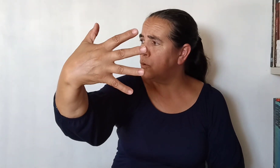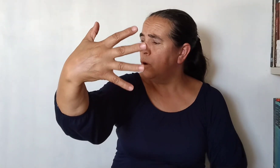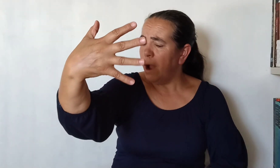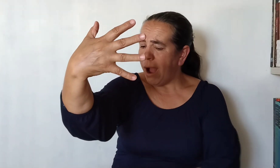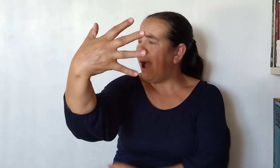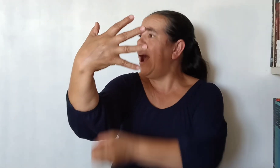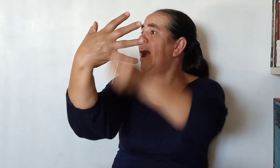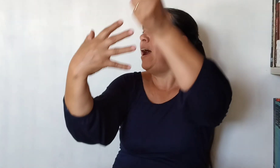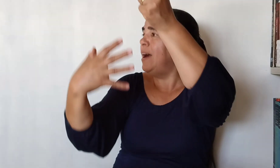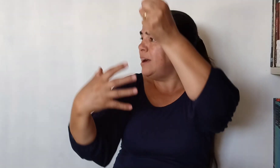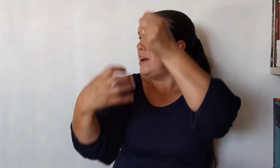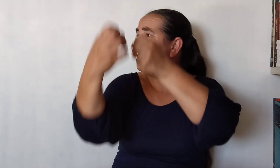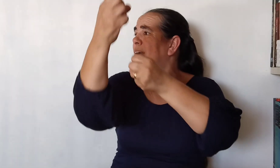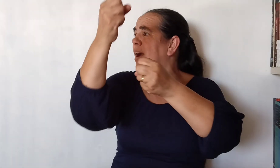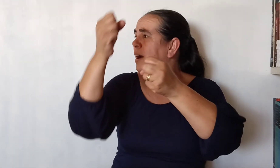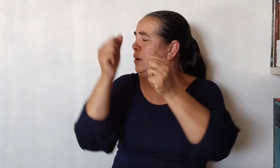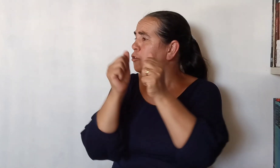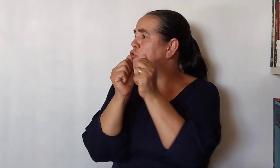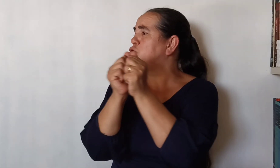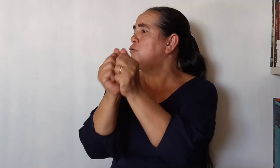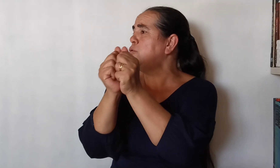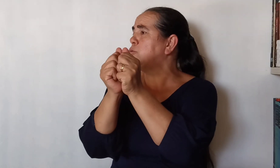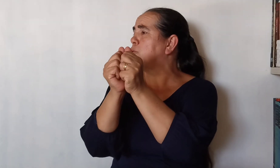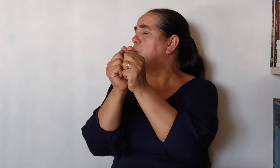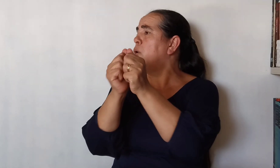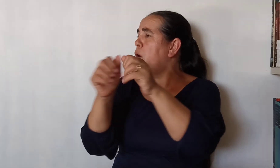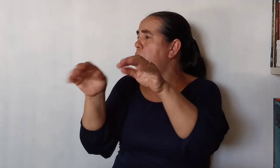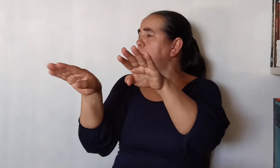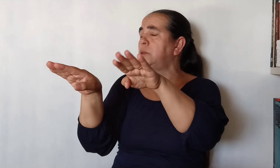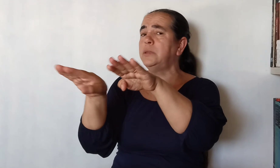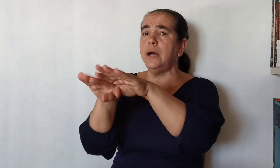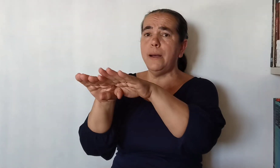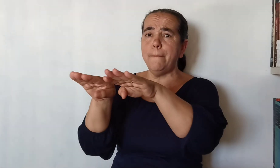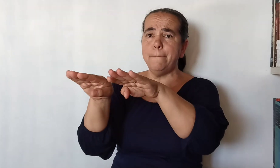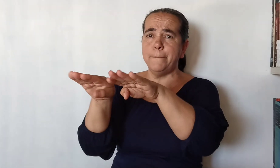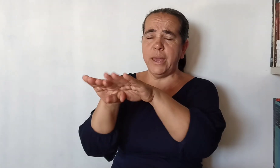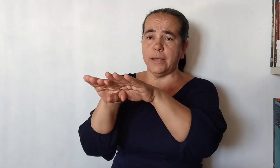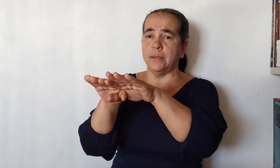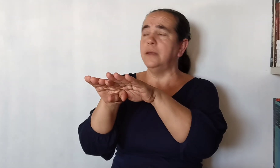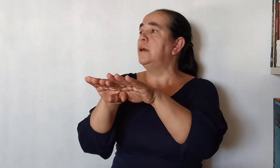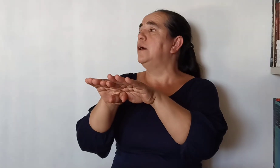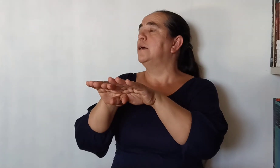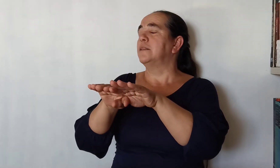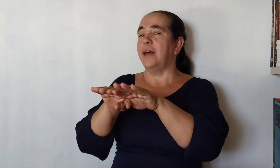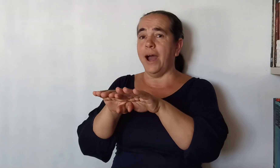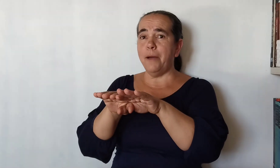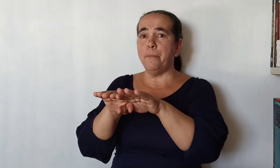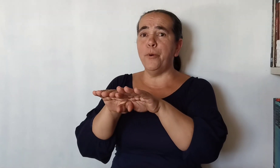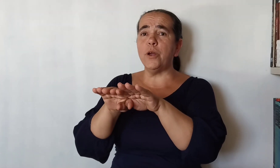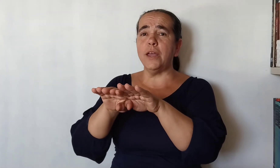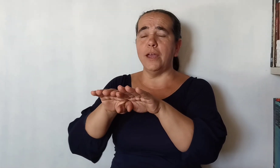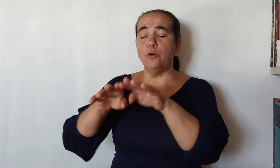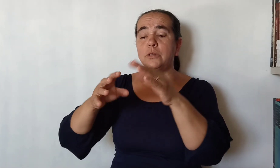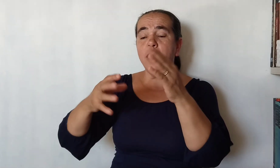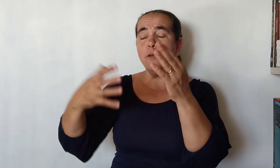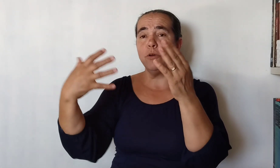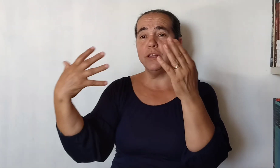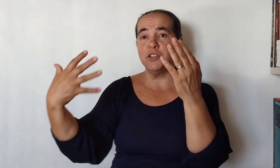Trigo arranca junto ou também. Tá? Por quê? Eu tenho que